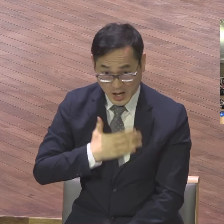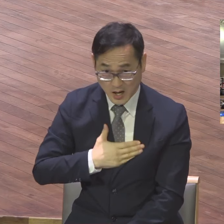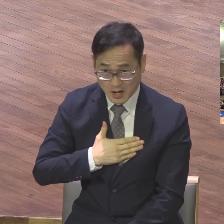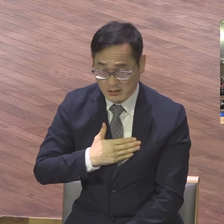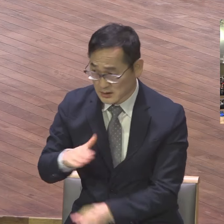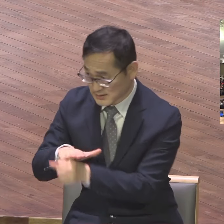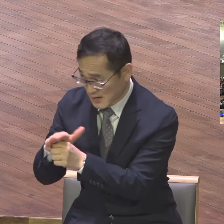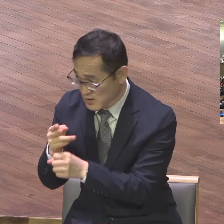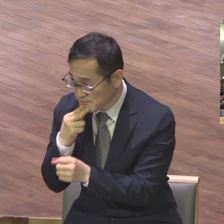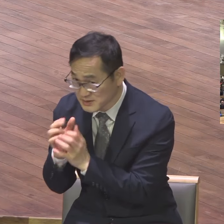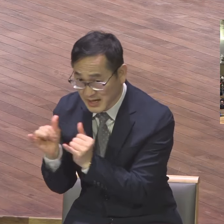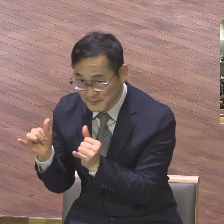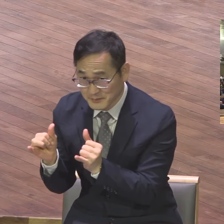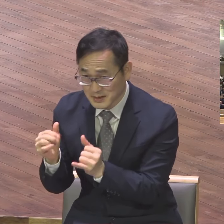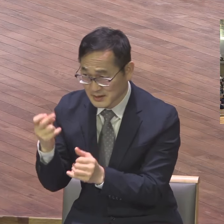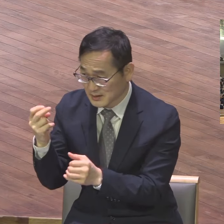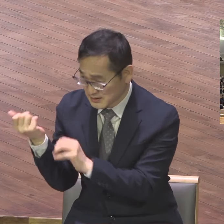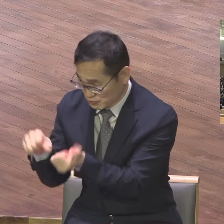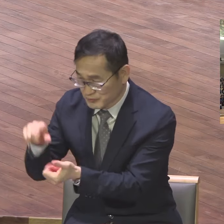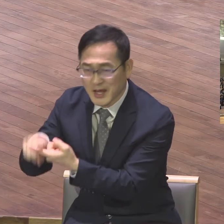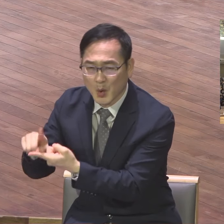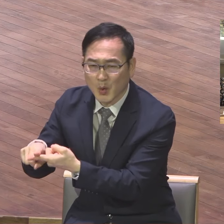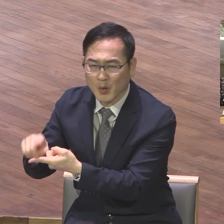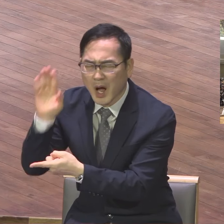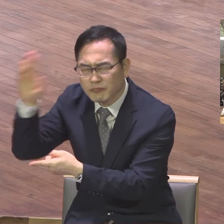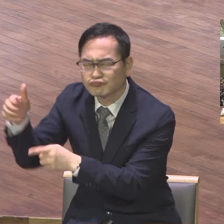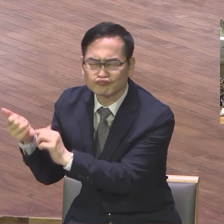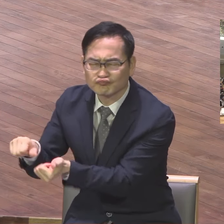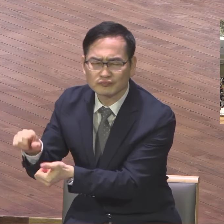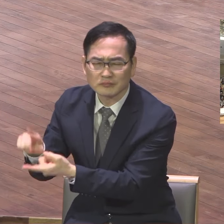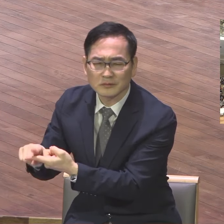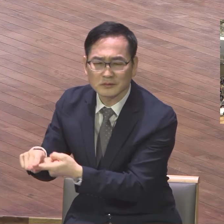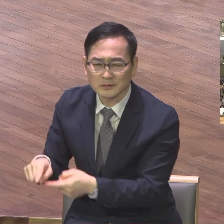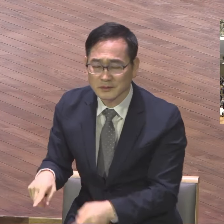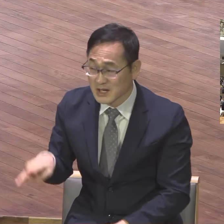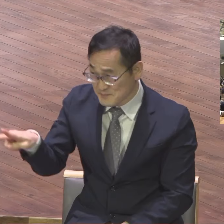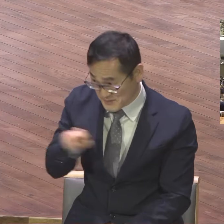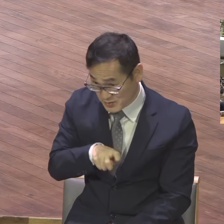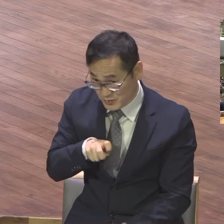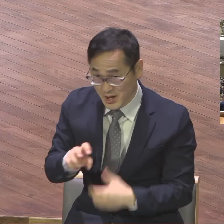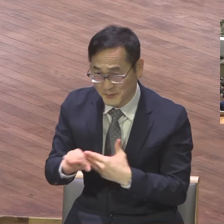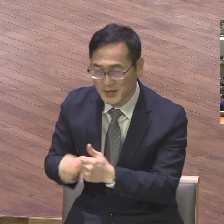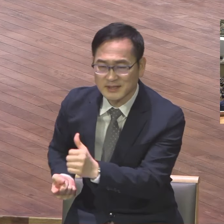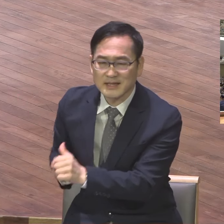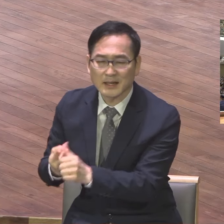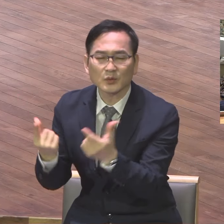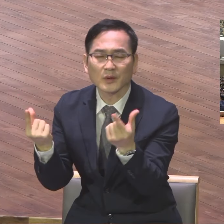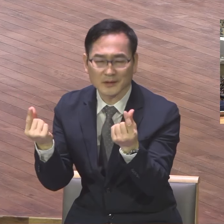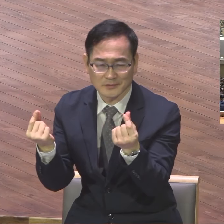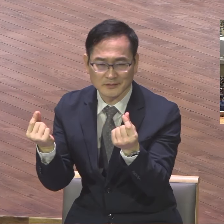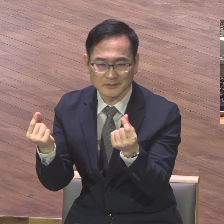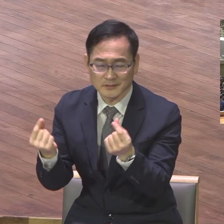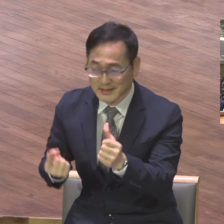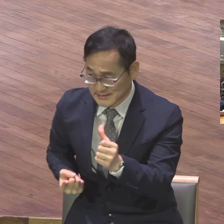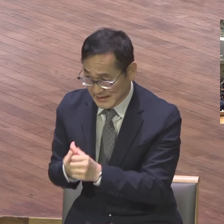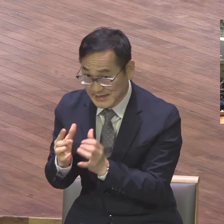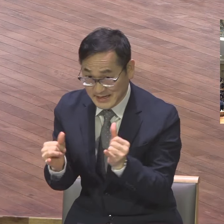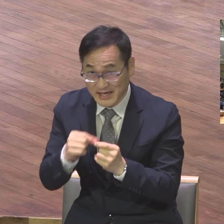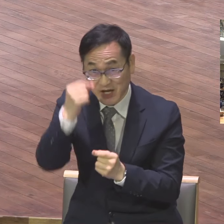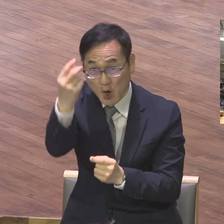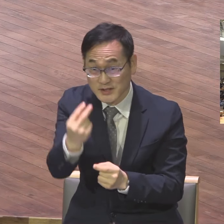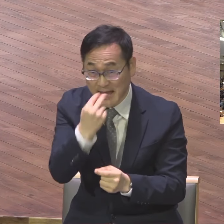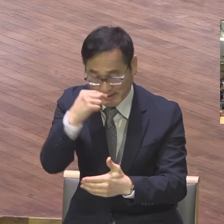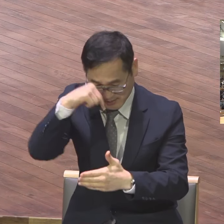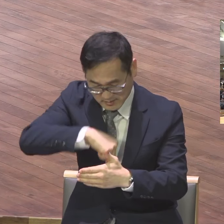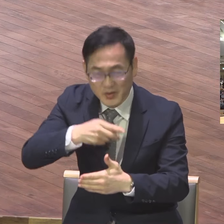사랑하지 아니하는 자는 사망에 머물러 있느니라. 그 형제를 미워하는 자마다 살인하는 자니 살인하는 자마다 영생이 그